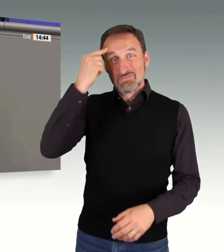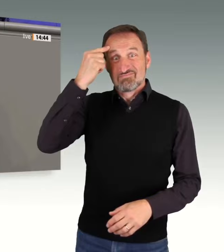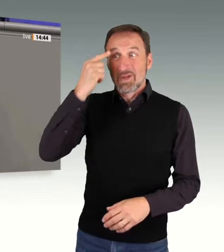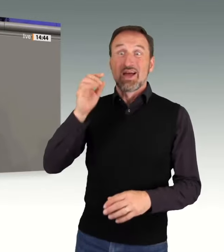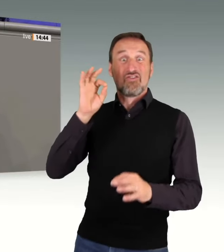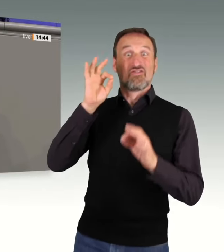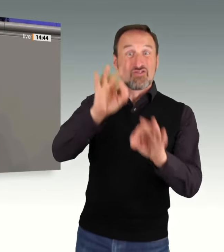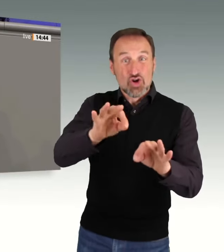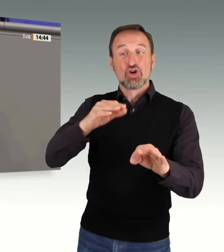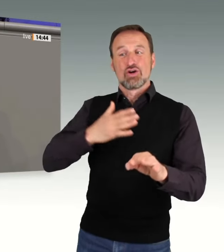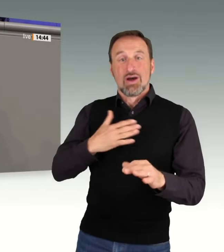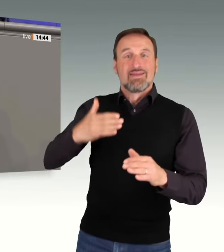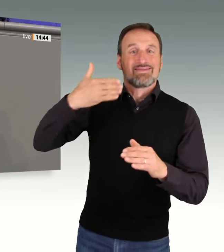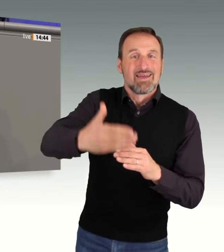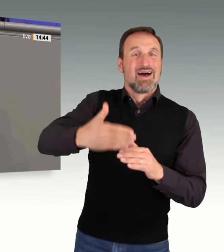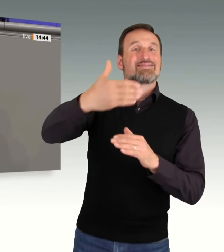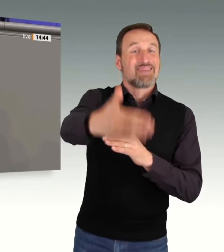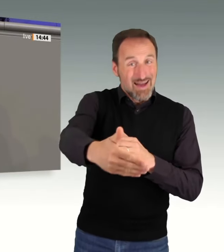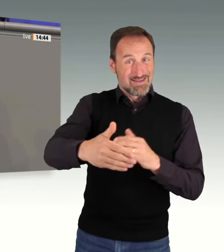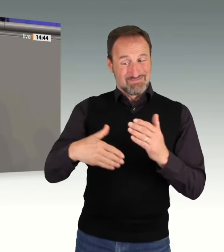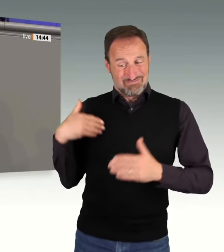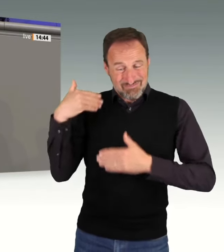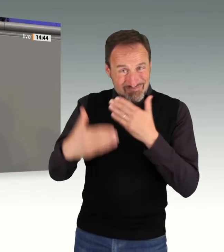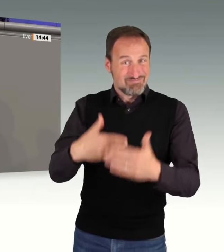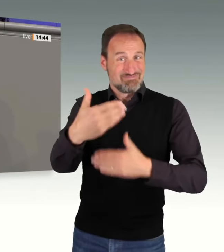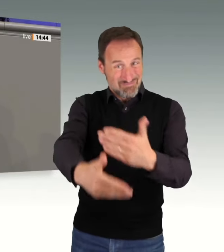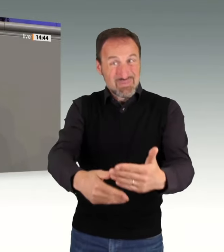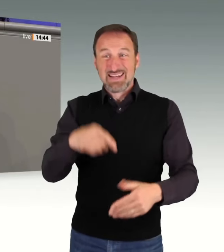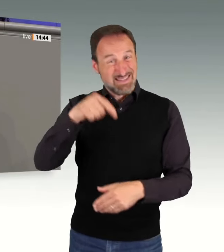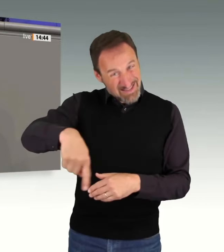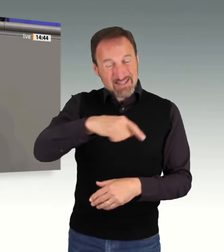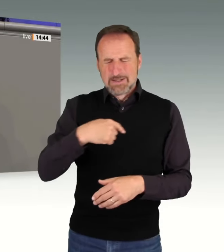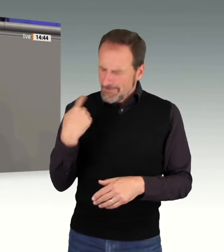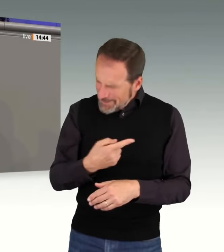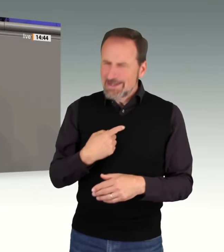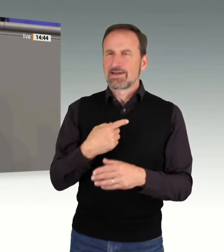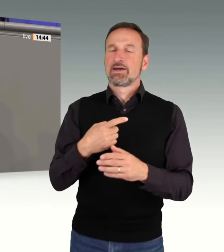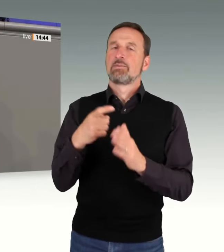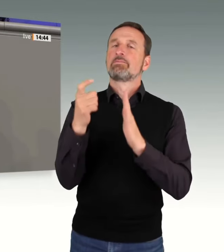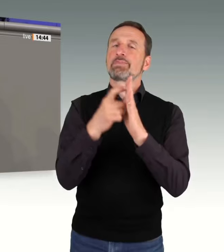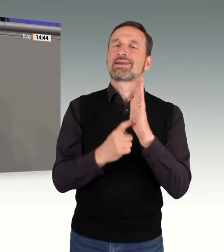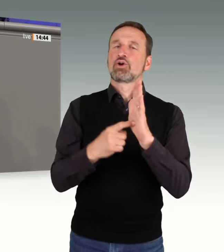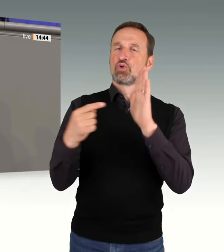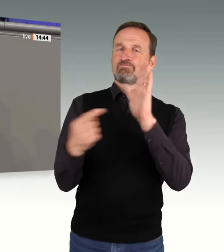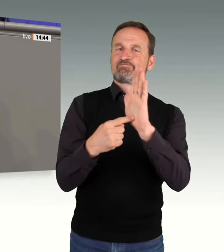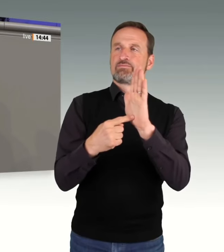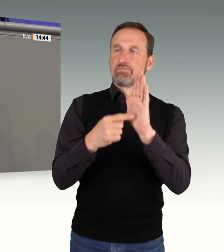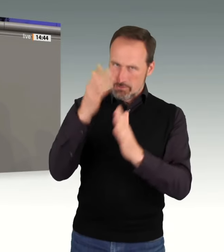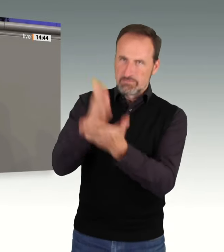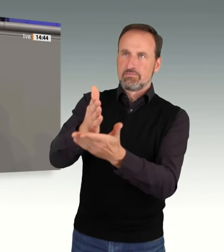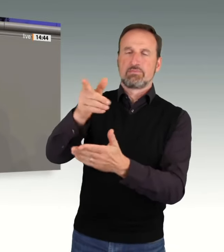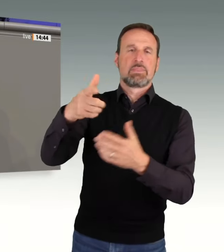kommen. Wir werden diesen Krieg zu unseren Bedingungen beenden. Das Bedingungen, die jedem